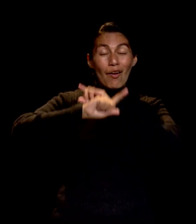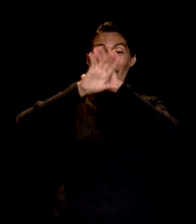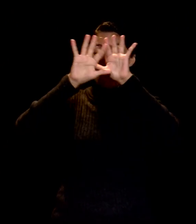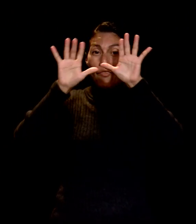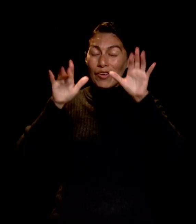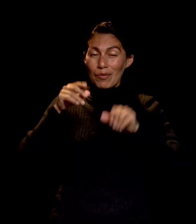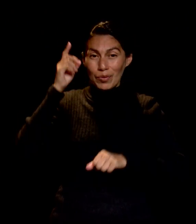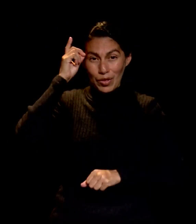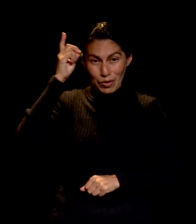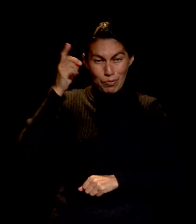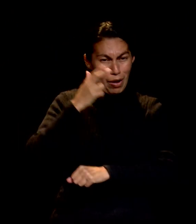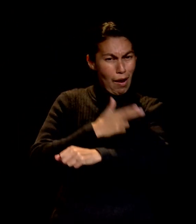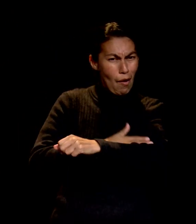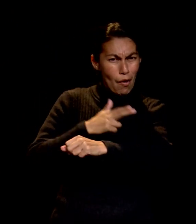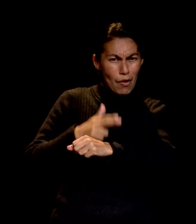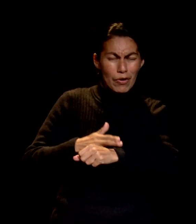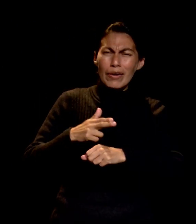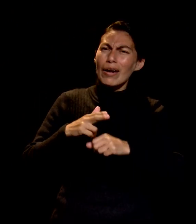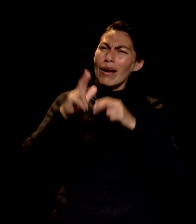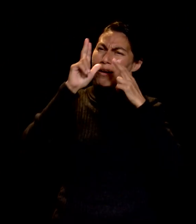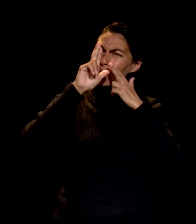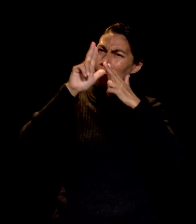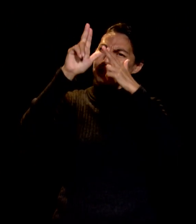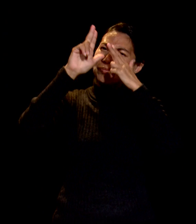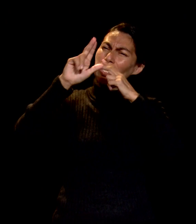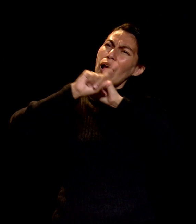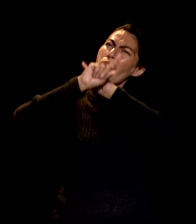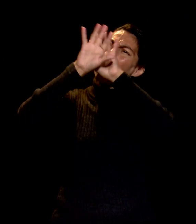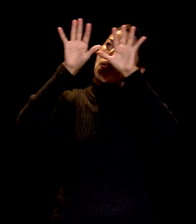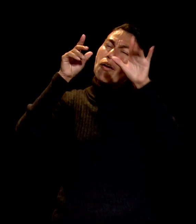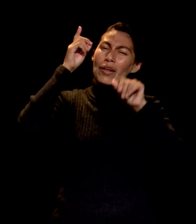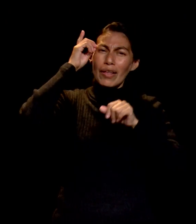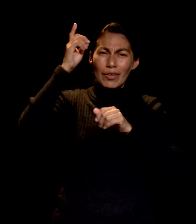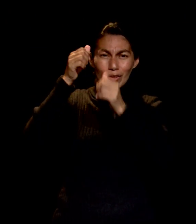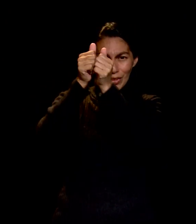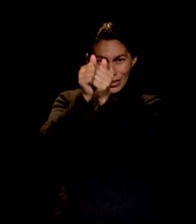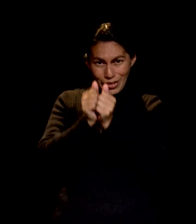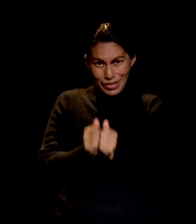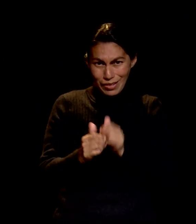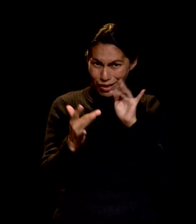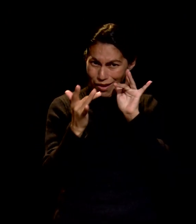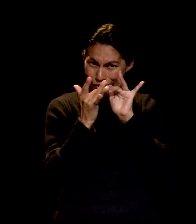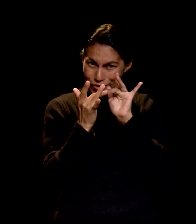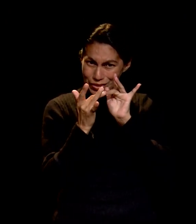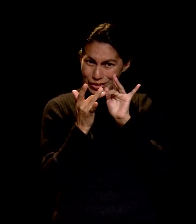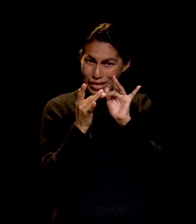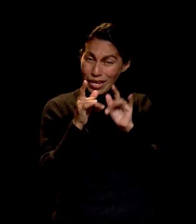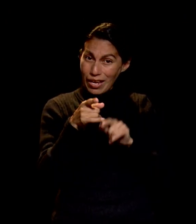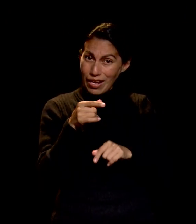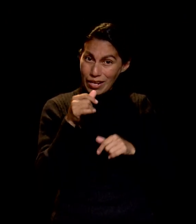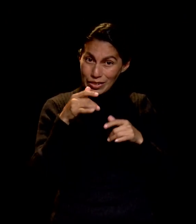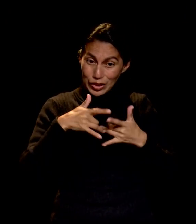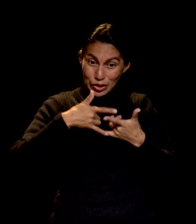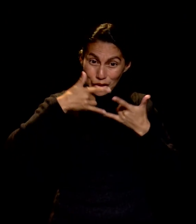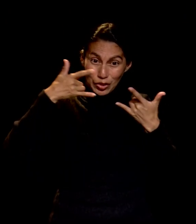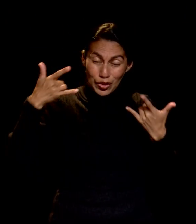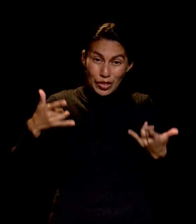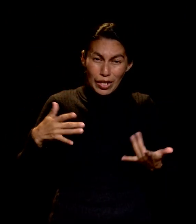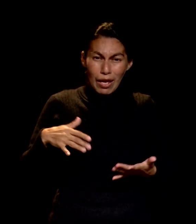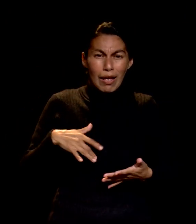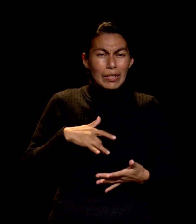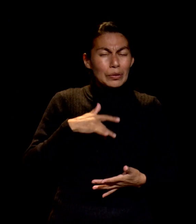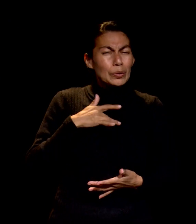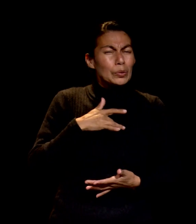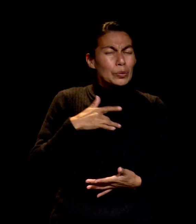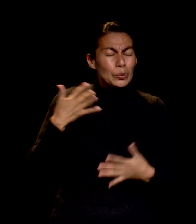canal. Para honra y gloria de Dios, quédate con nosotros y escucha la historia que sacudirá tu